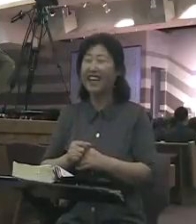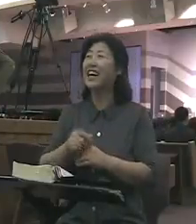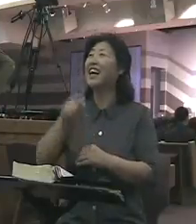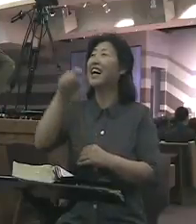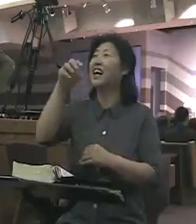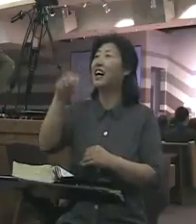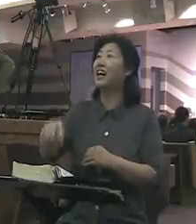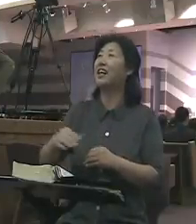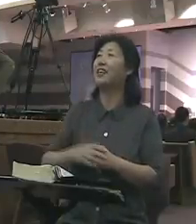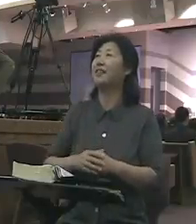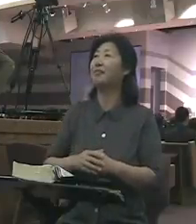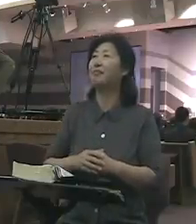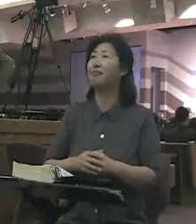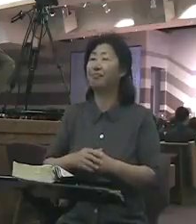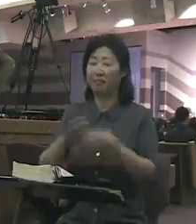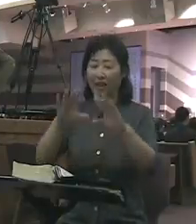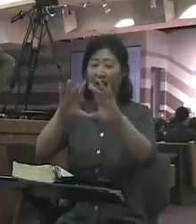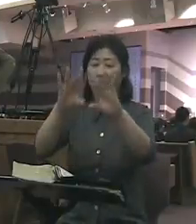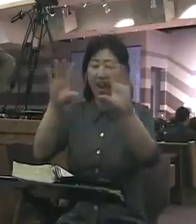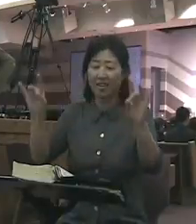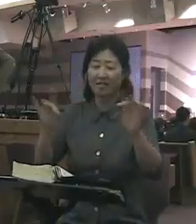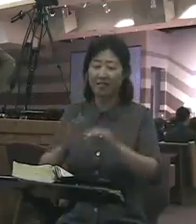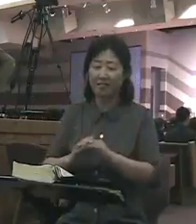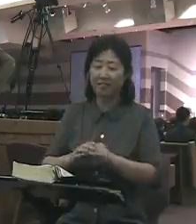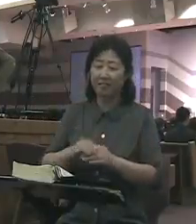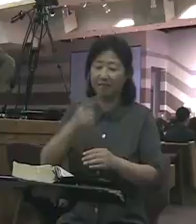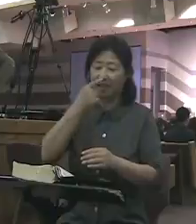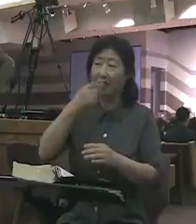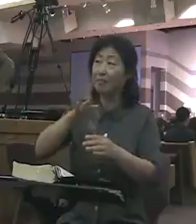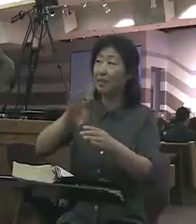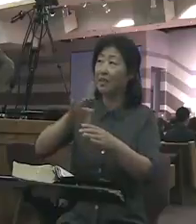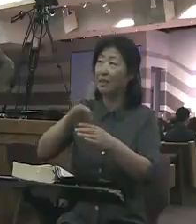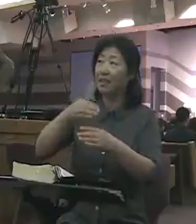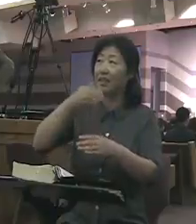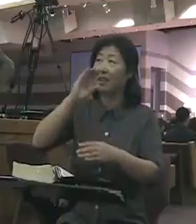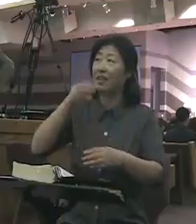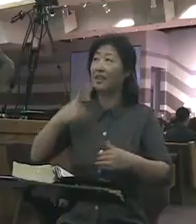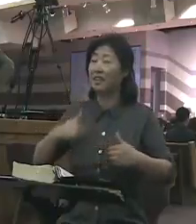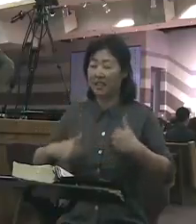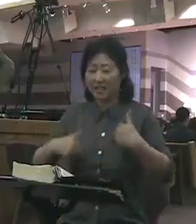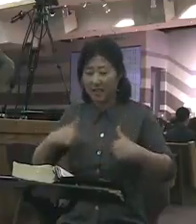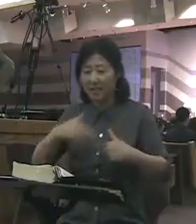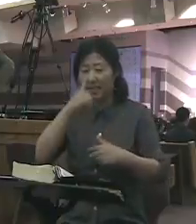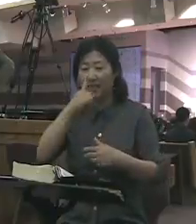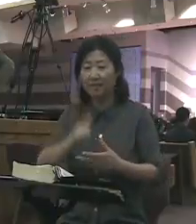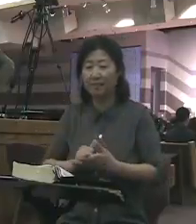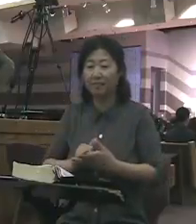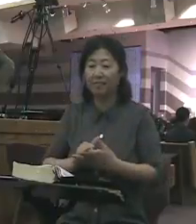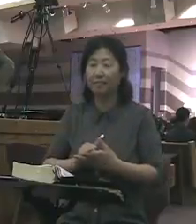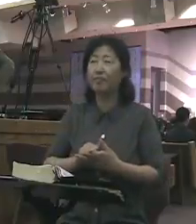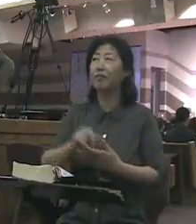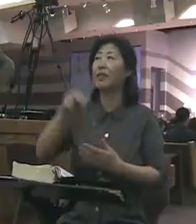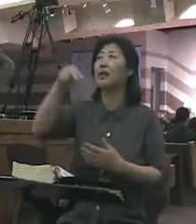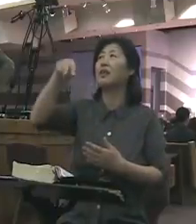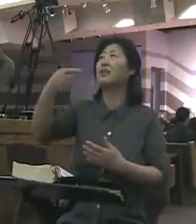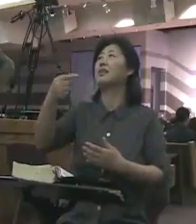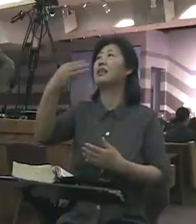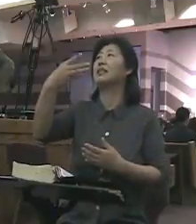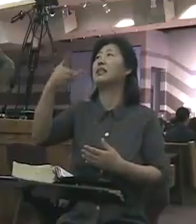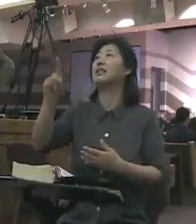거기서 저도 이제 가끔 커피를 마시면서 즐기는데요. 여러분 그 스타벅스 팬들은 아시겠지만 요사이